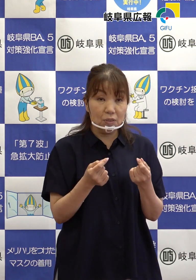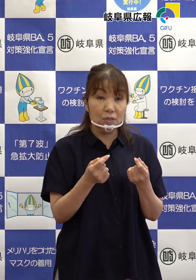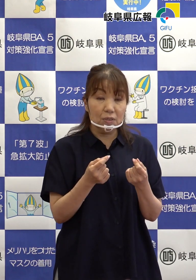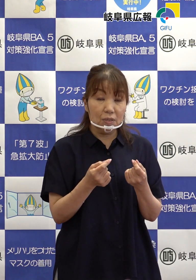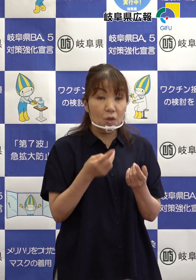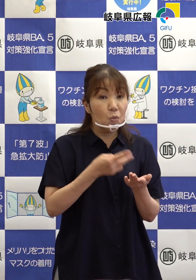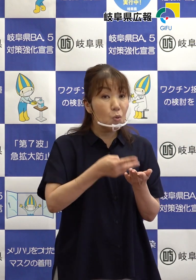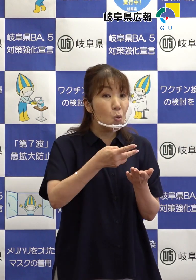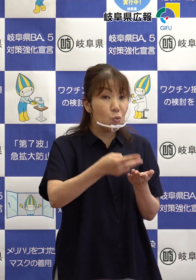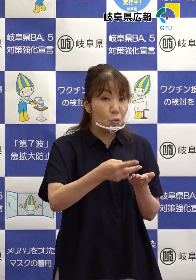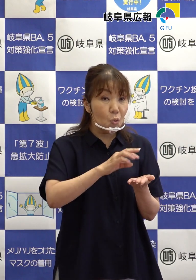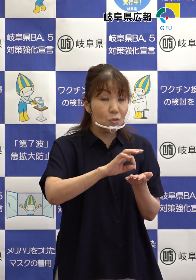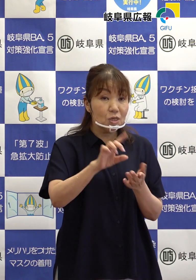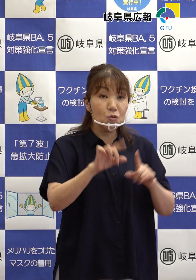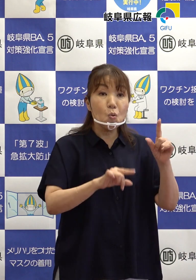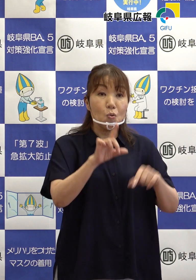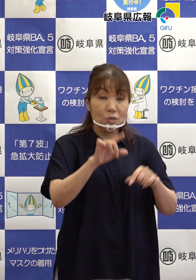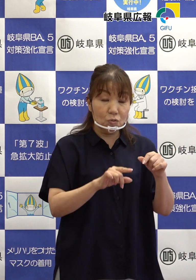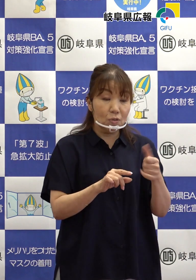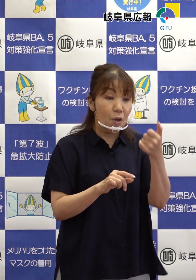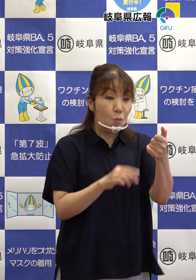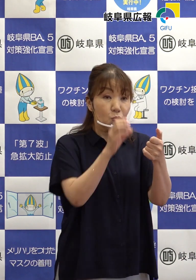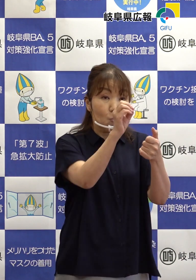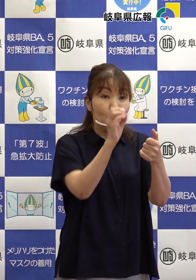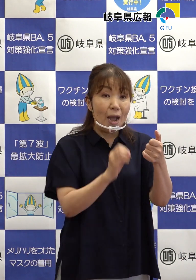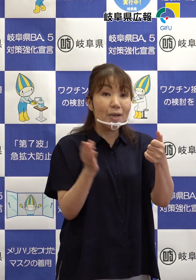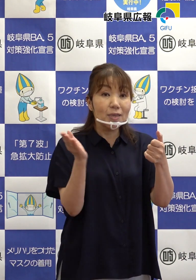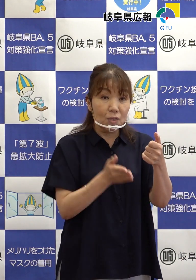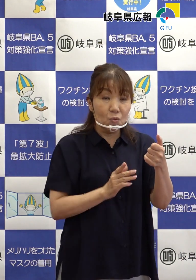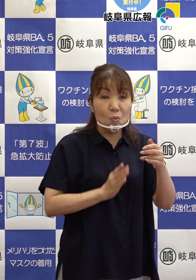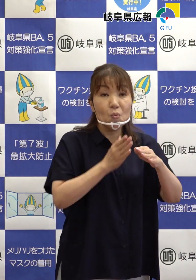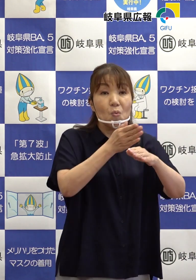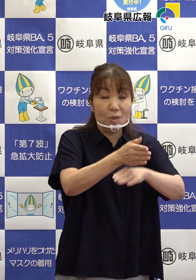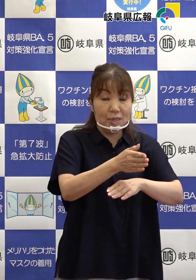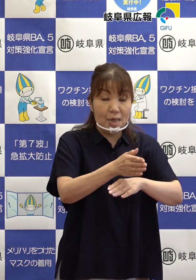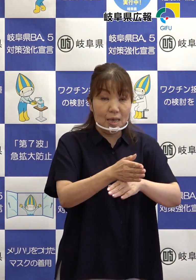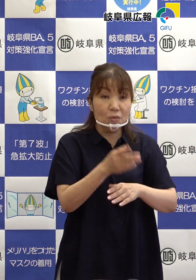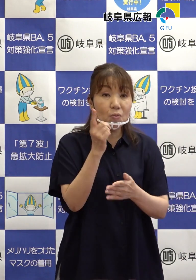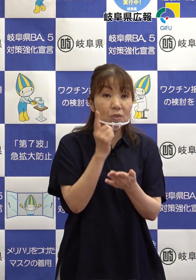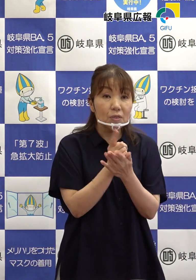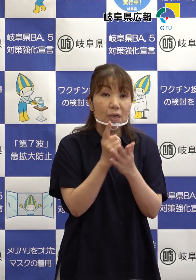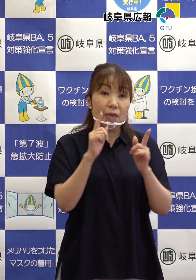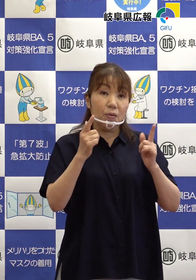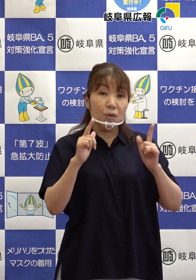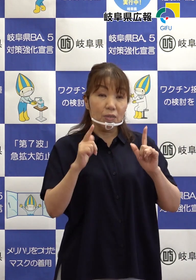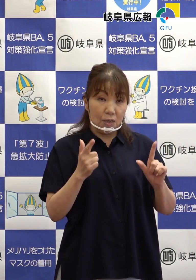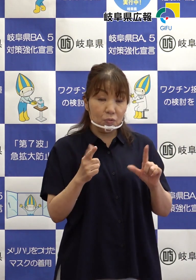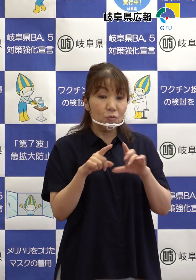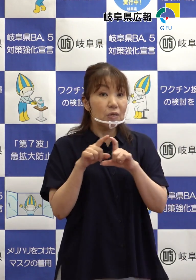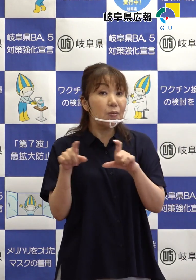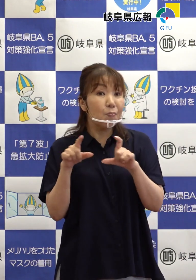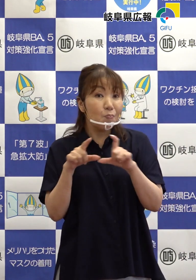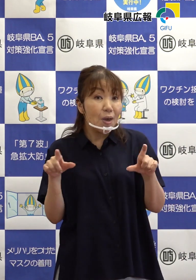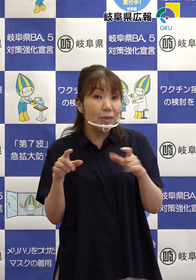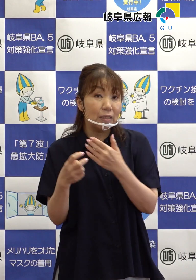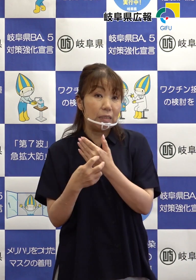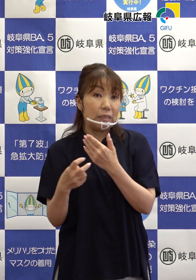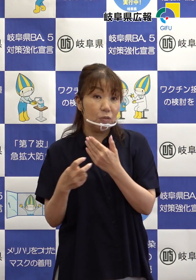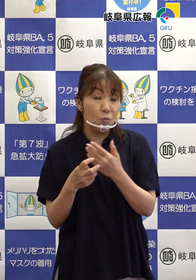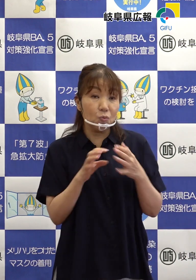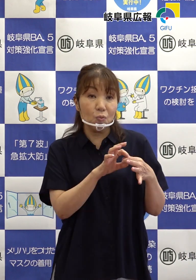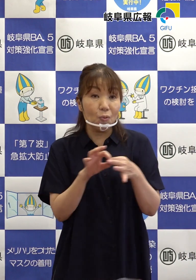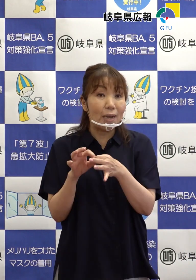正病床使用率もすでに50%を超えているわけでありますがそれだけではなしに一般医療との関係できます